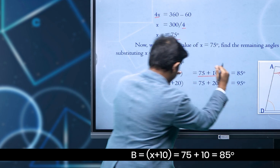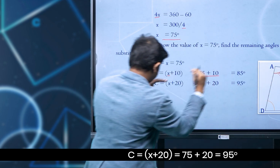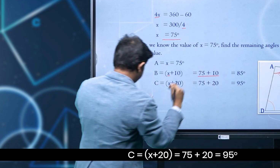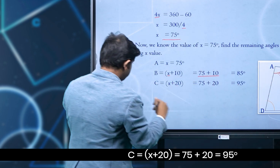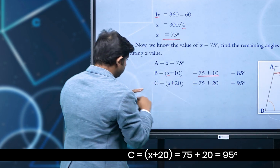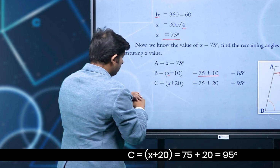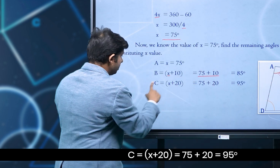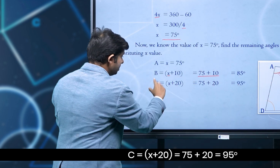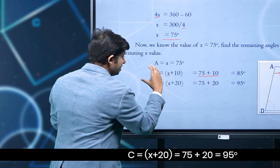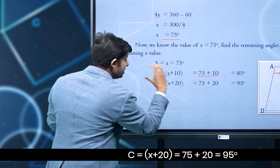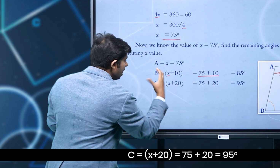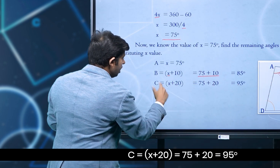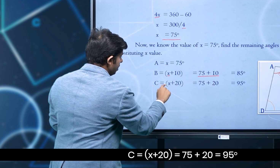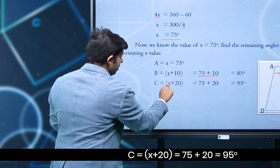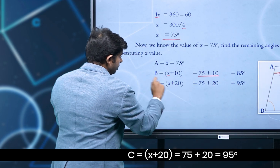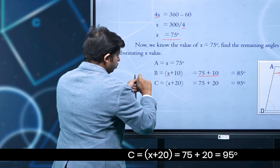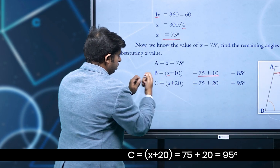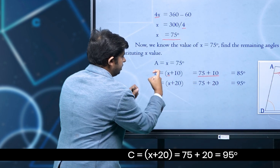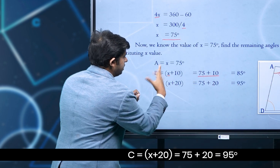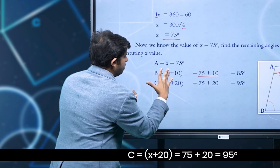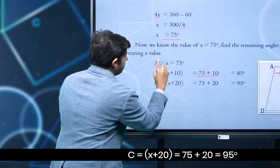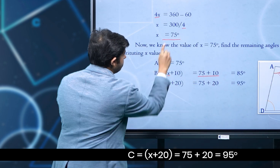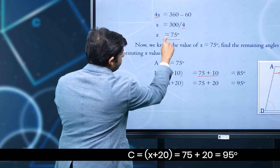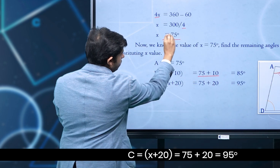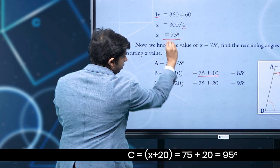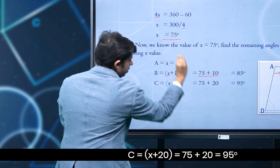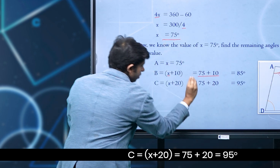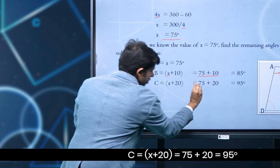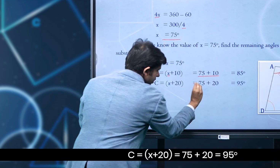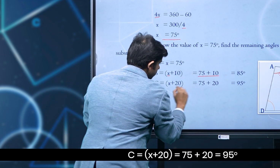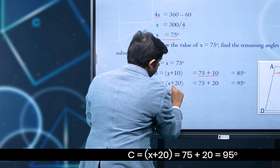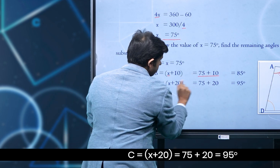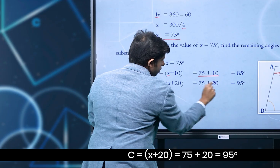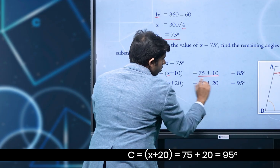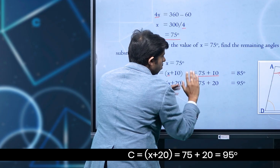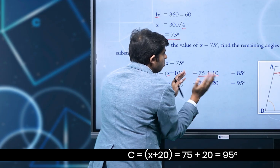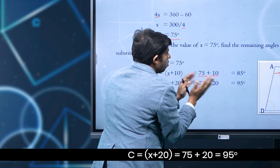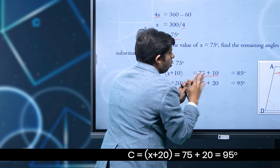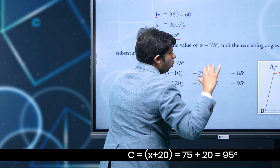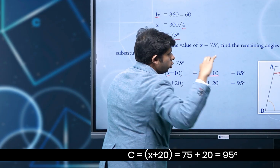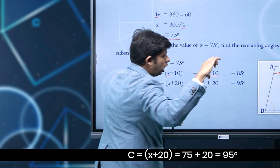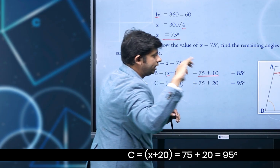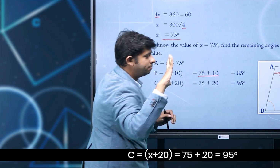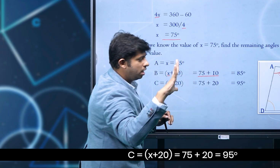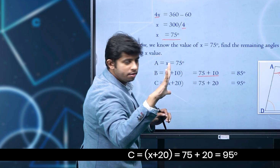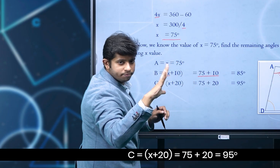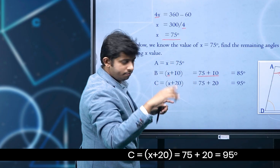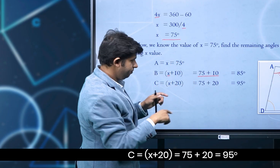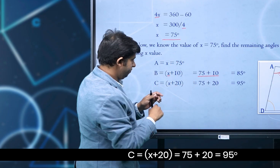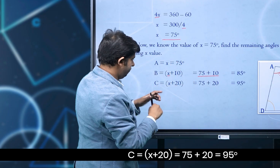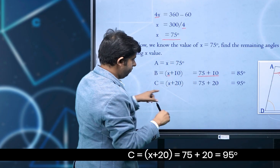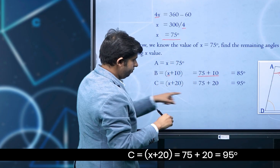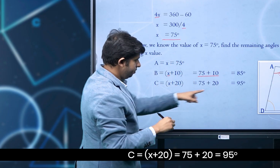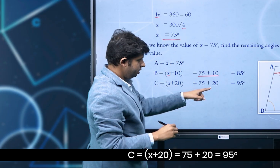C is equals to x plus 20 is equals to 75 plus 20 is equal to 95 degrees.